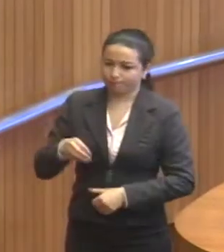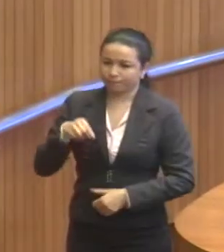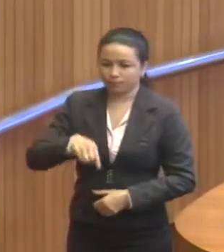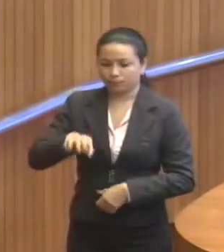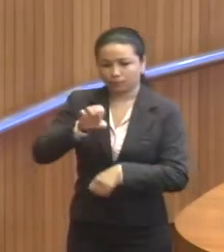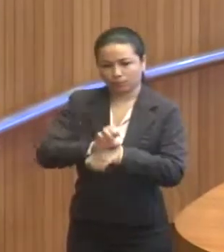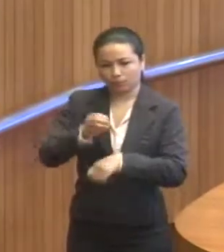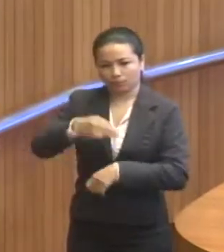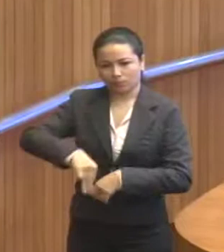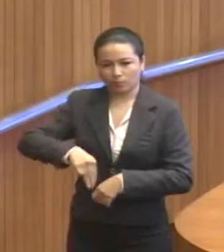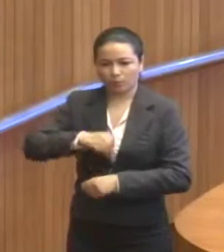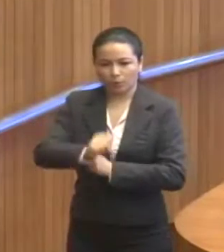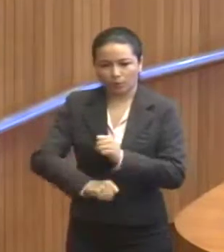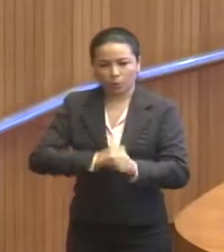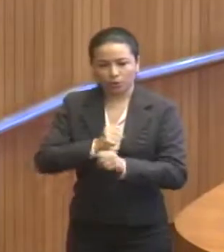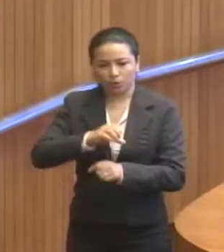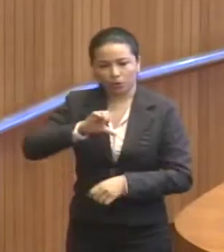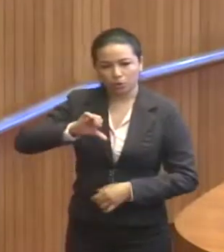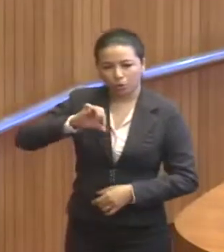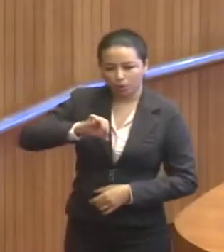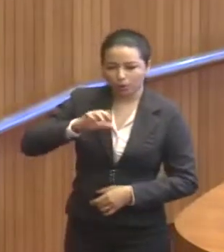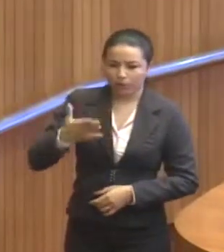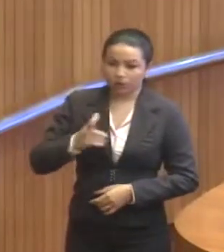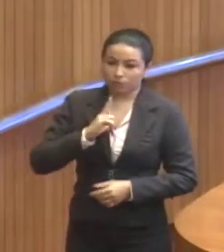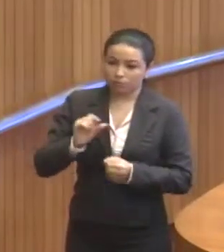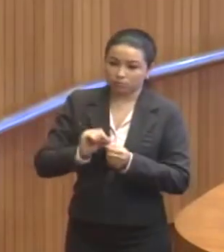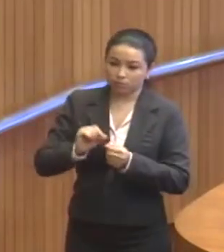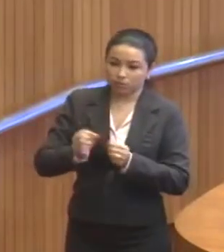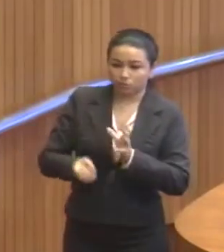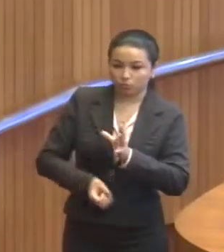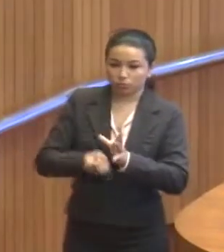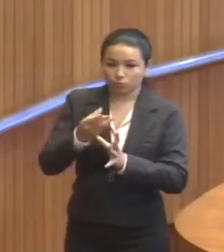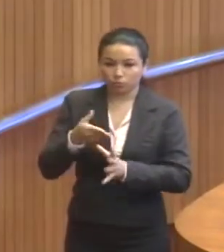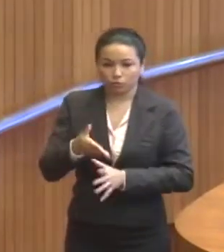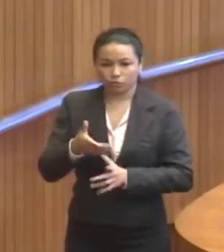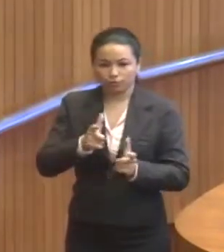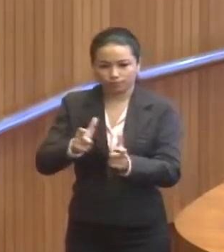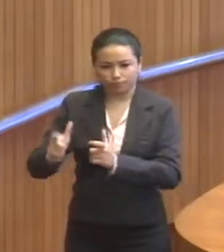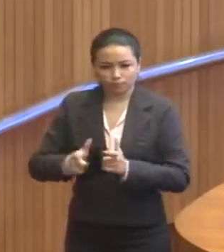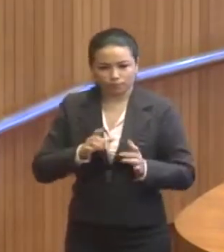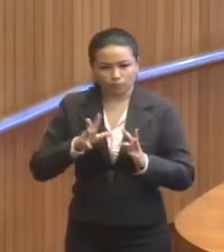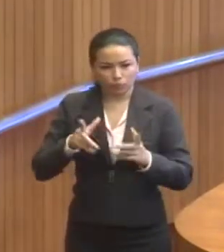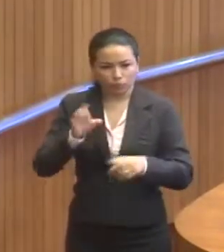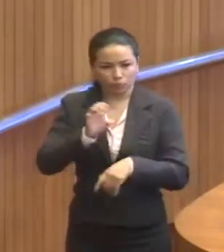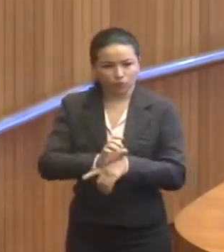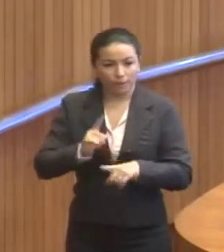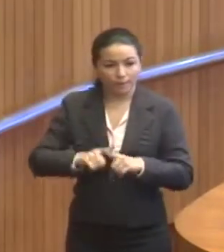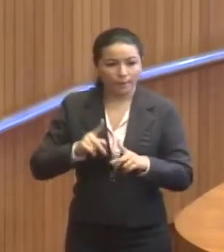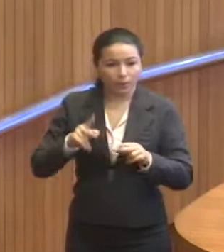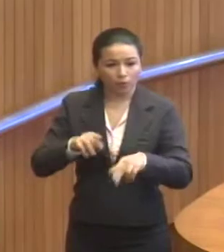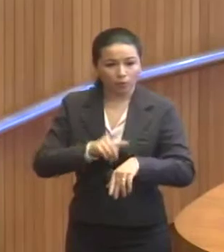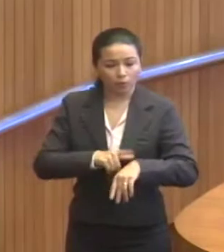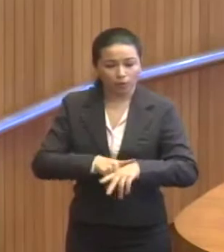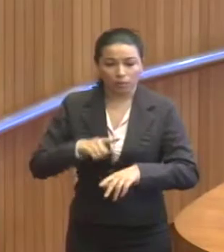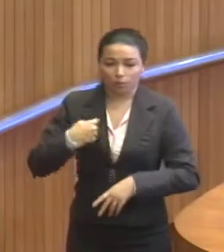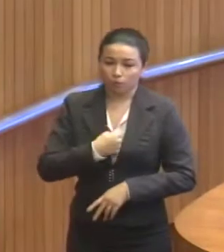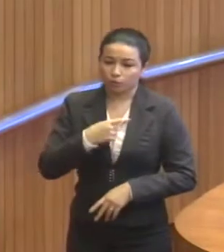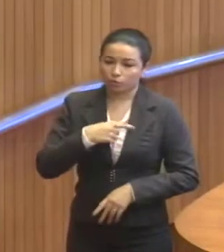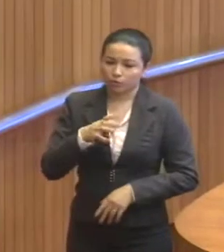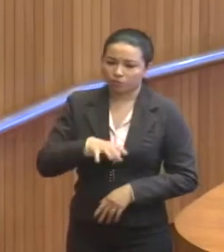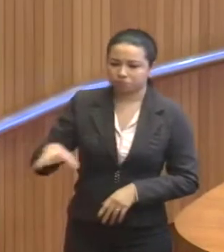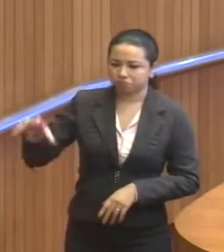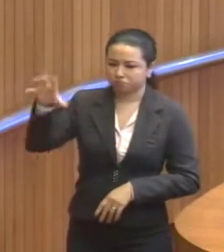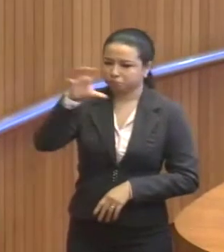do Maranhão nos anos 90 e, portanto, criando as regionais em todo o estado. Mas, ao mesmo tempo que nós tivemos